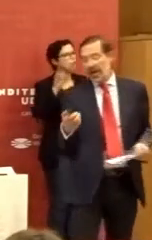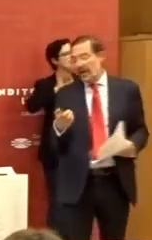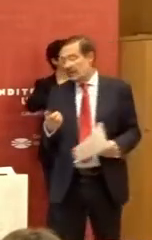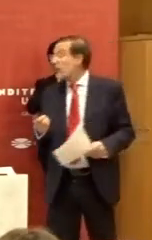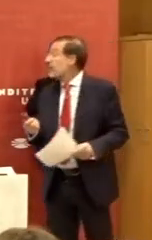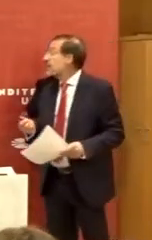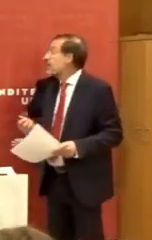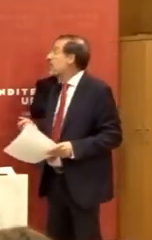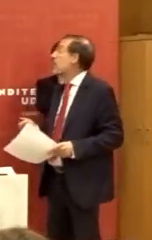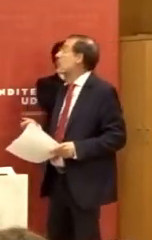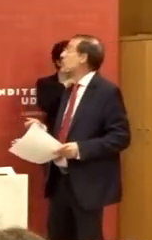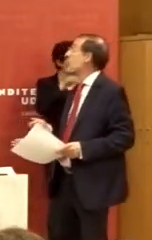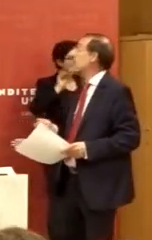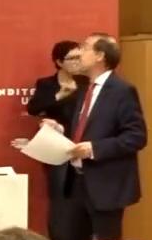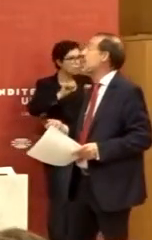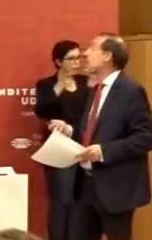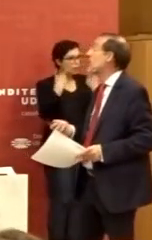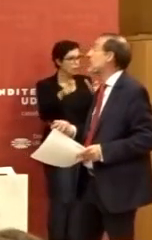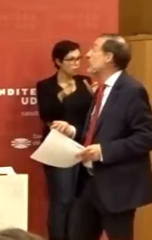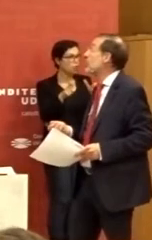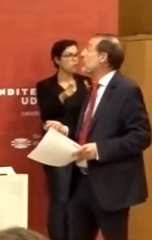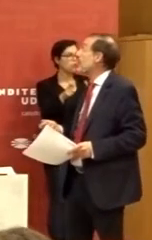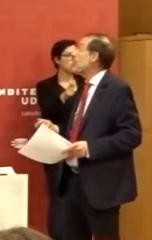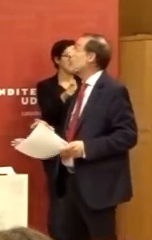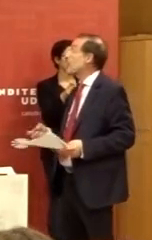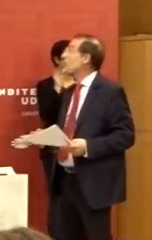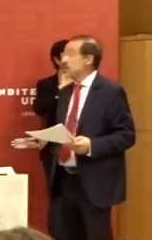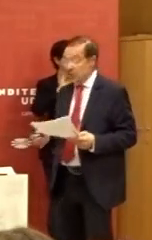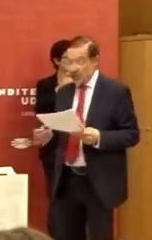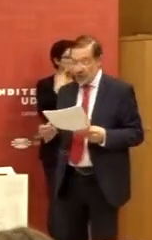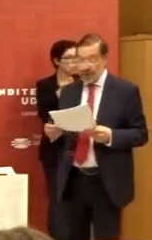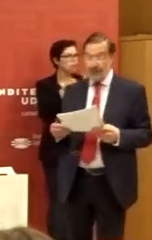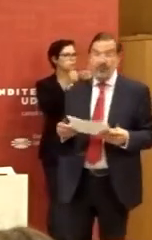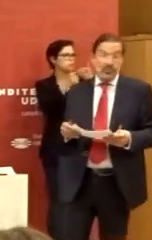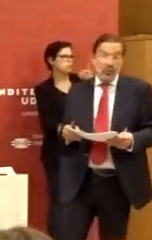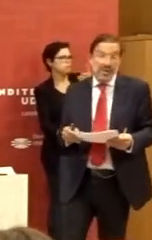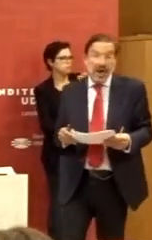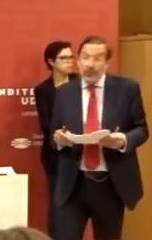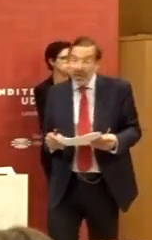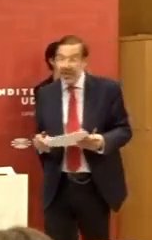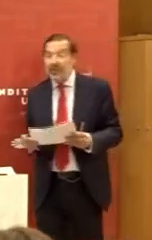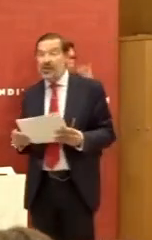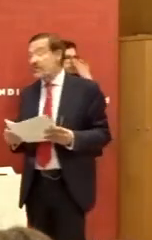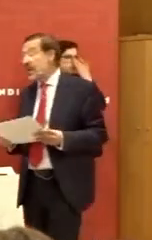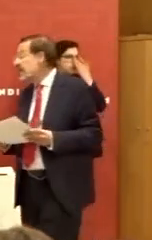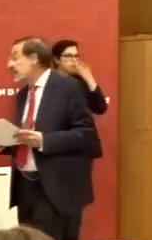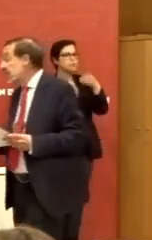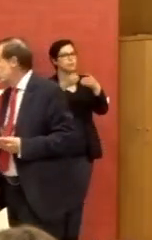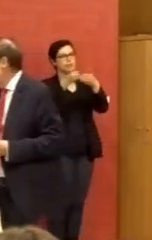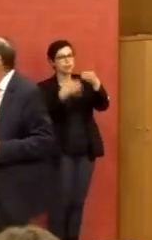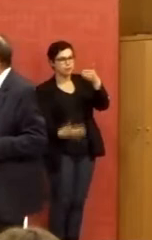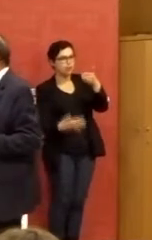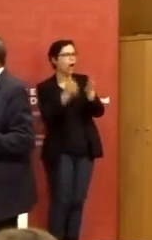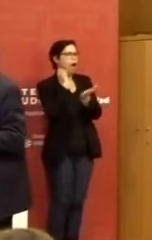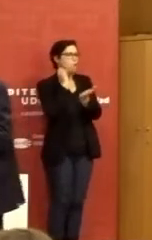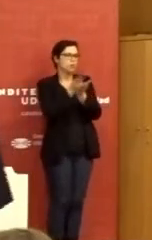dentro del área formativa, o dentro de ese cometido de formación, pues nuestra apuesta principal,